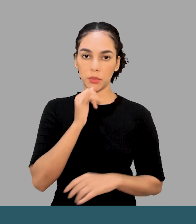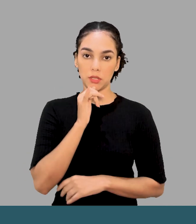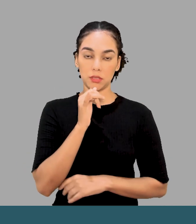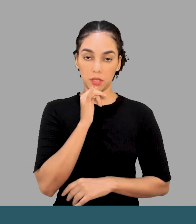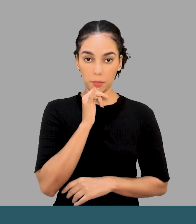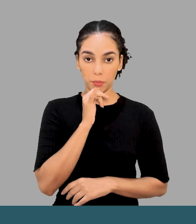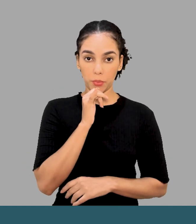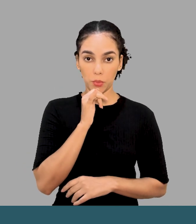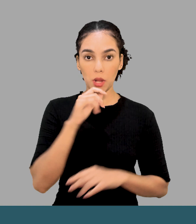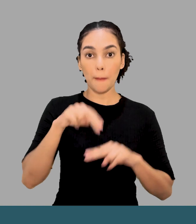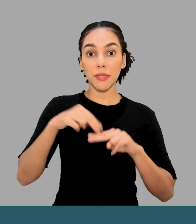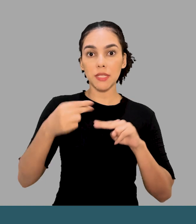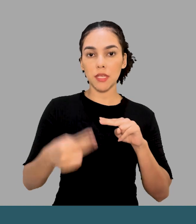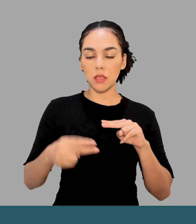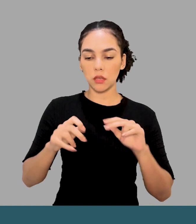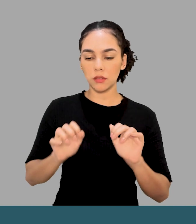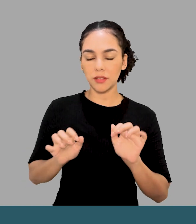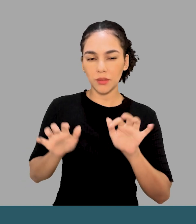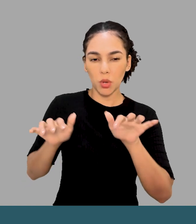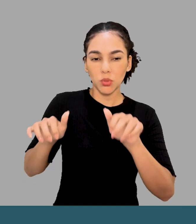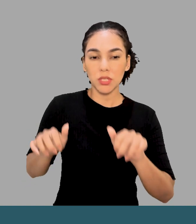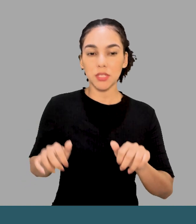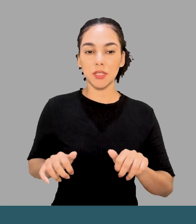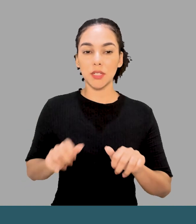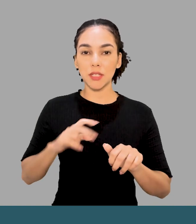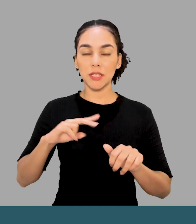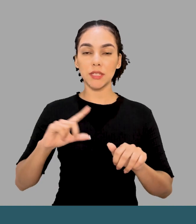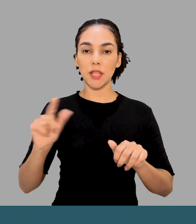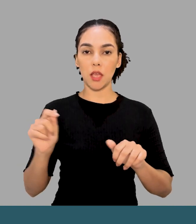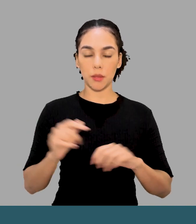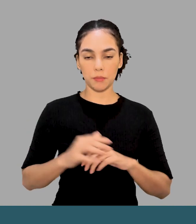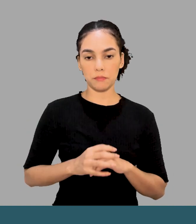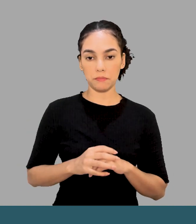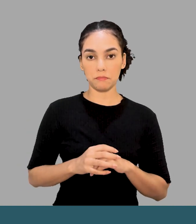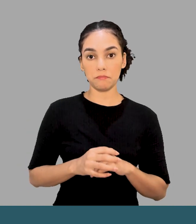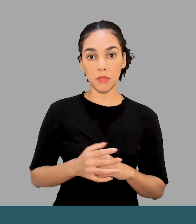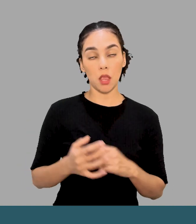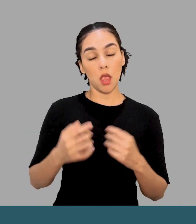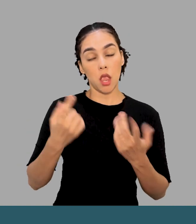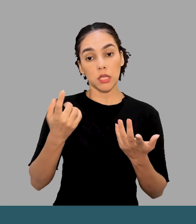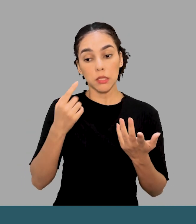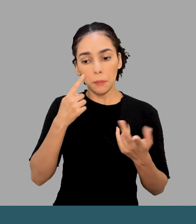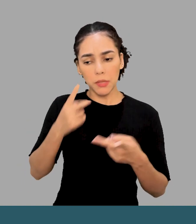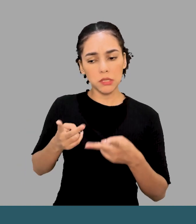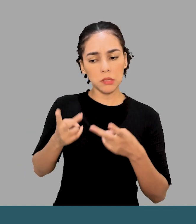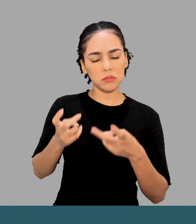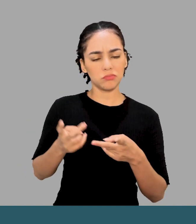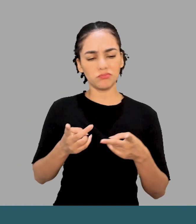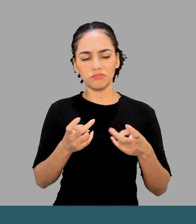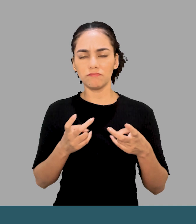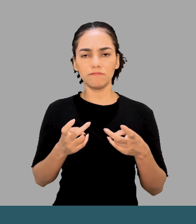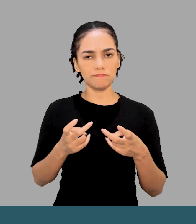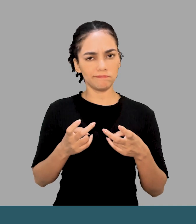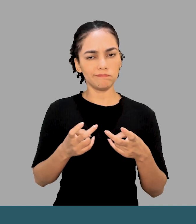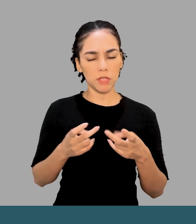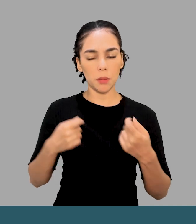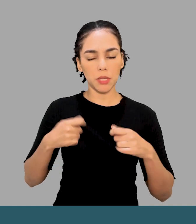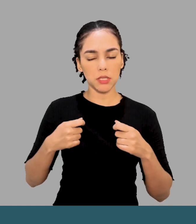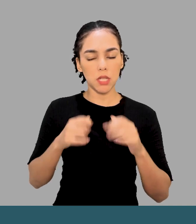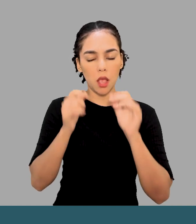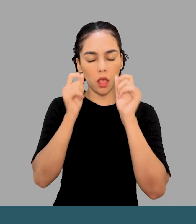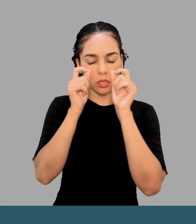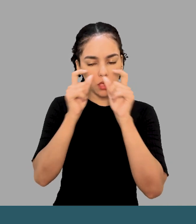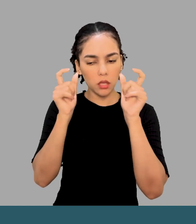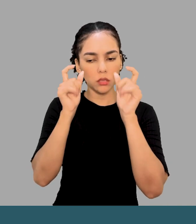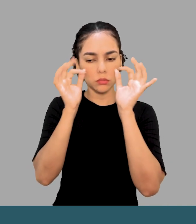piscina. Pensando-se nisto, pediatra. E no pediatra, os pais eles têm que ficar atentos. O professor de